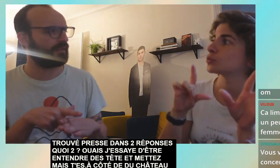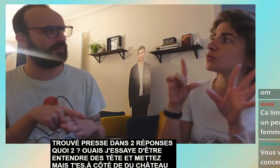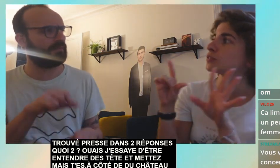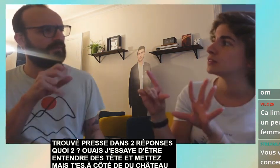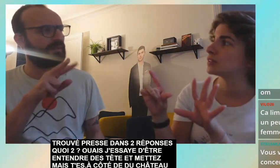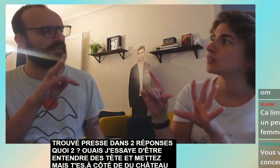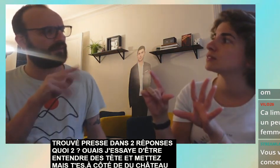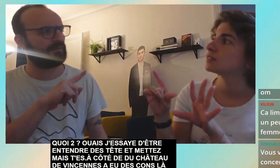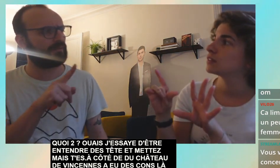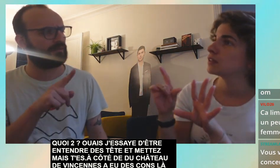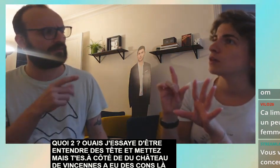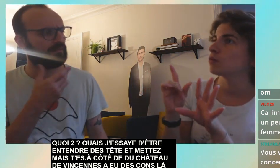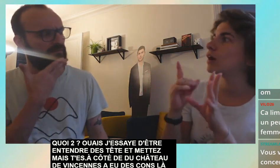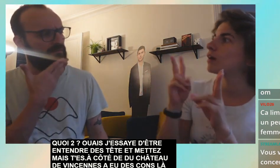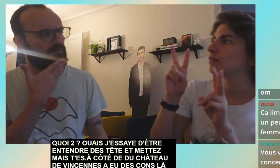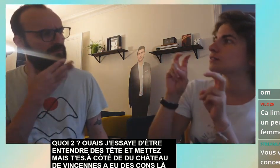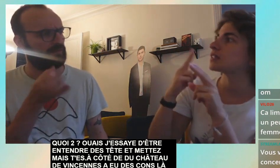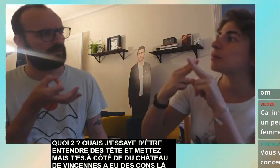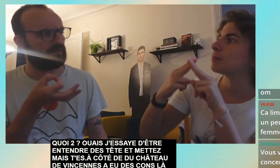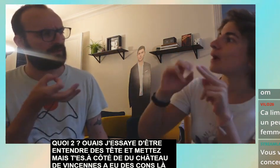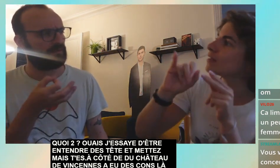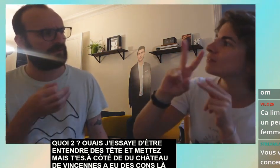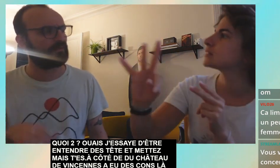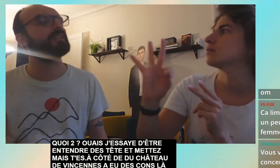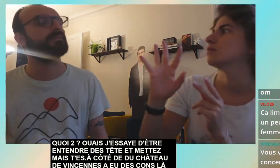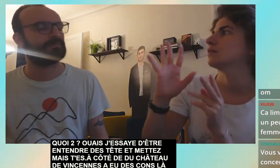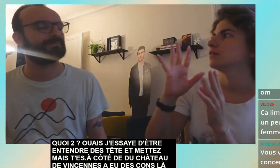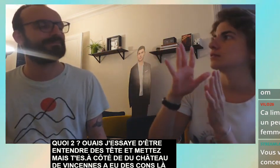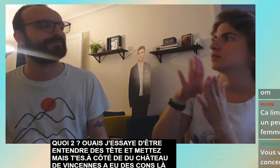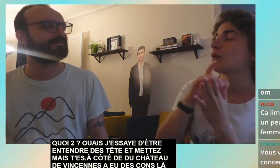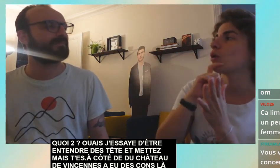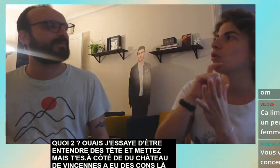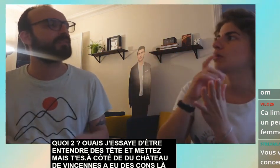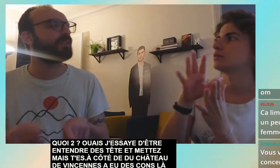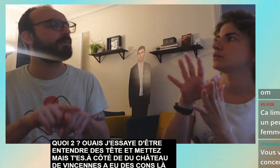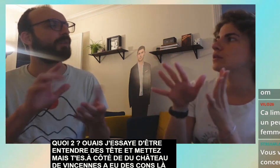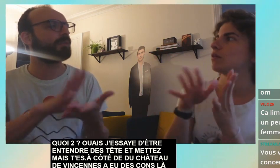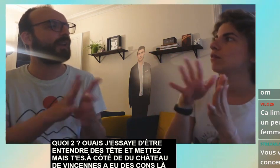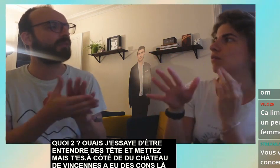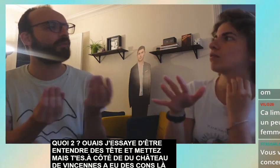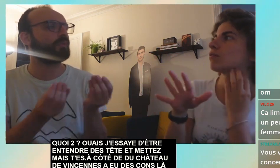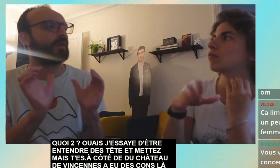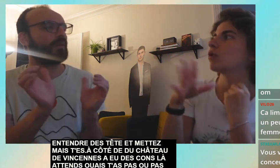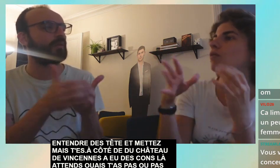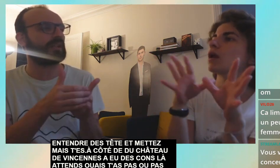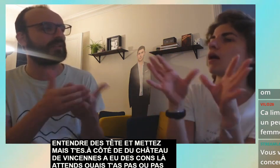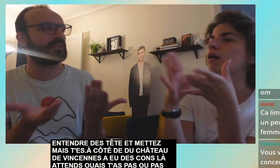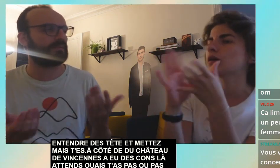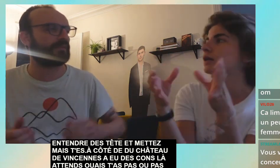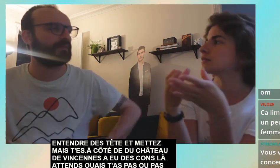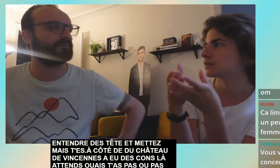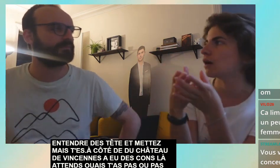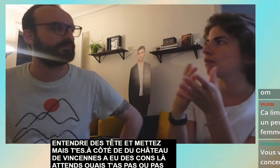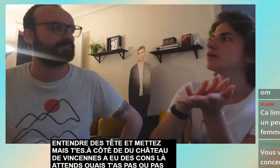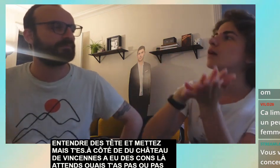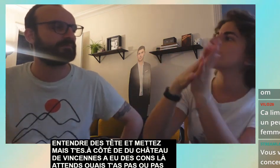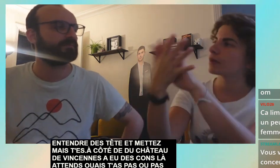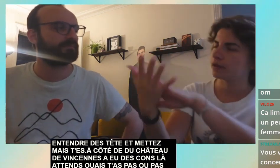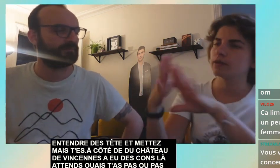le DT. DVT, non? Ouais, et t'as t'appelé pas invité. Oui. Pas encore. C'est comme C'était, dans un asso ou un ouais, collectif. voilà, c'est ça. Et après,